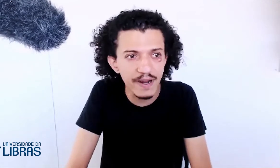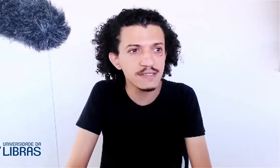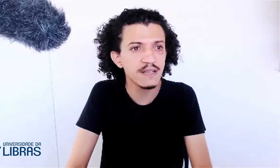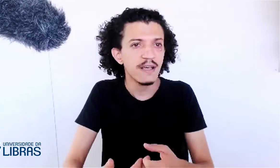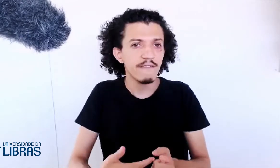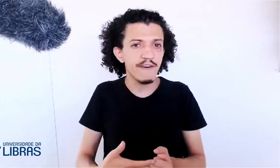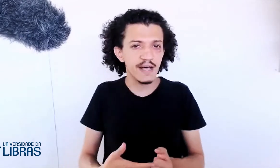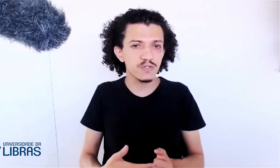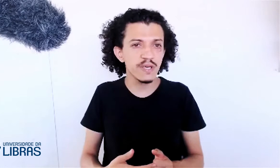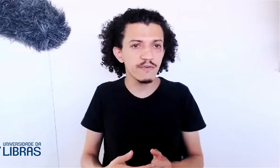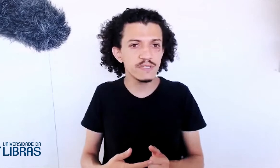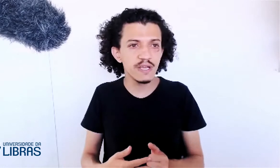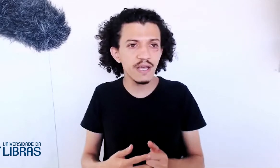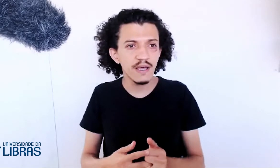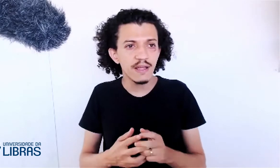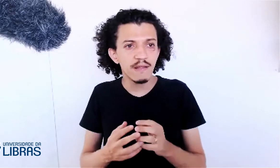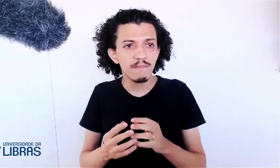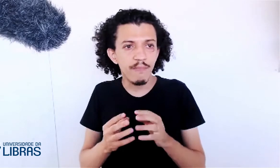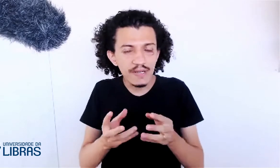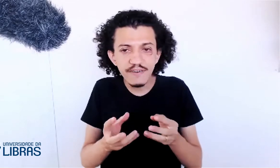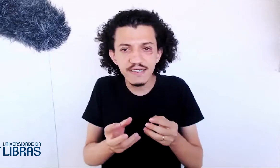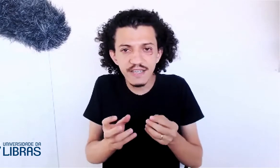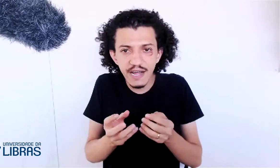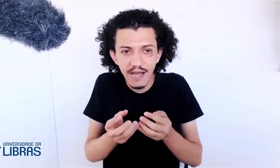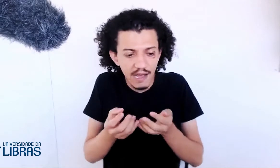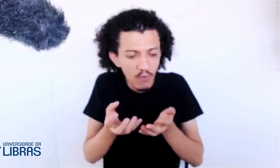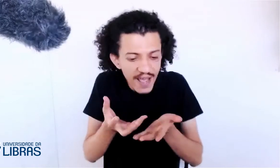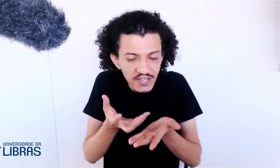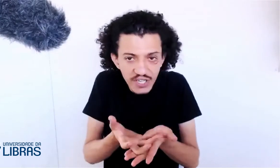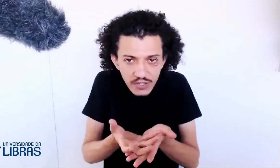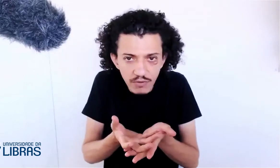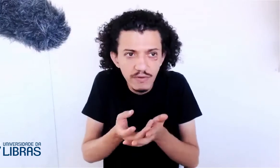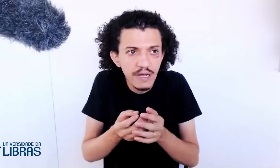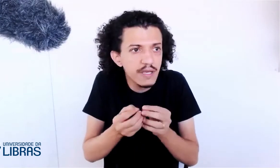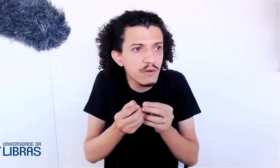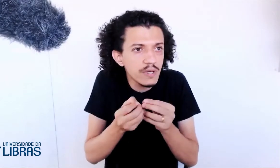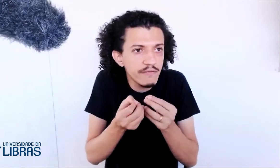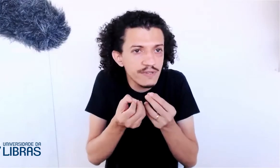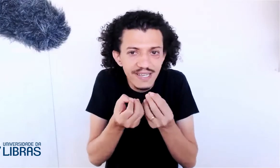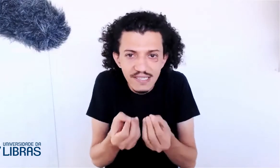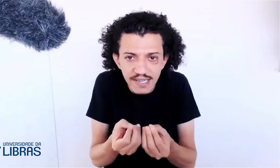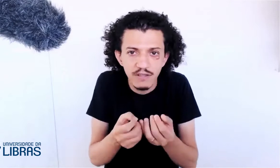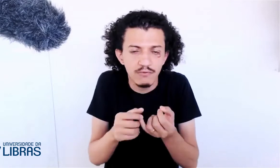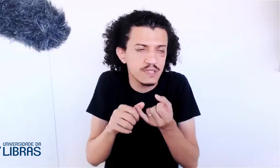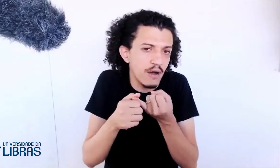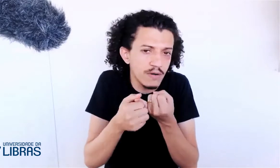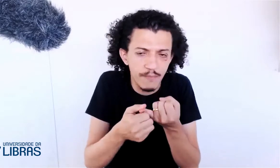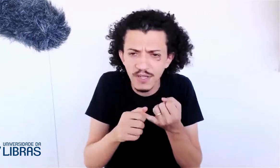Libras faz com que você possa fazer o registro daquilo que você quiser, do sinal. Você pode escrever